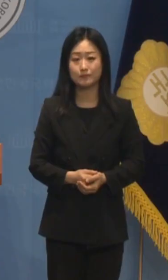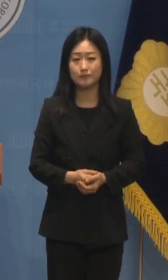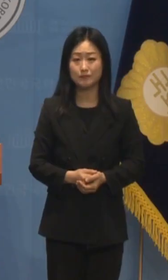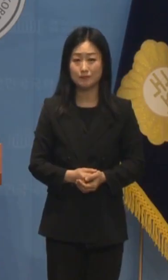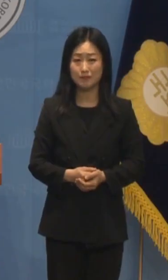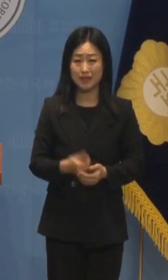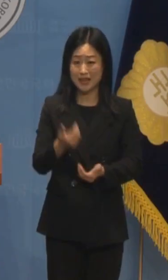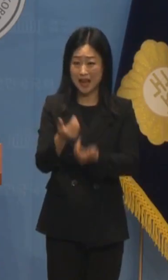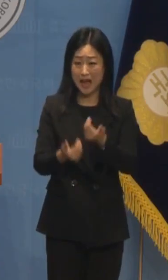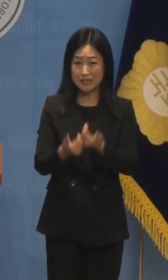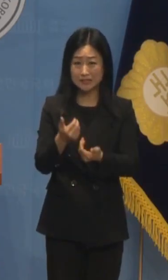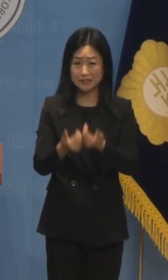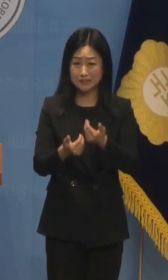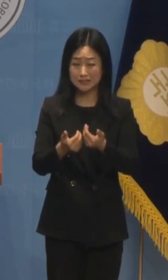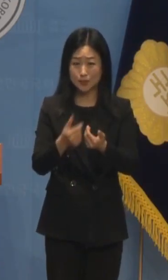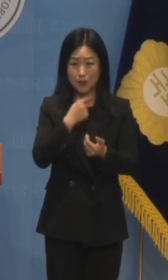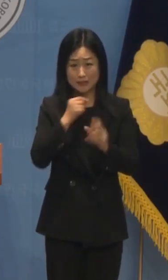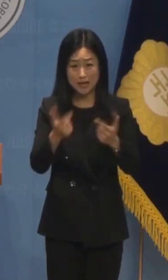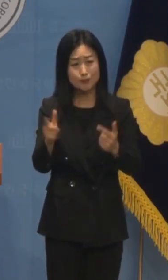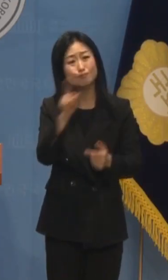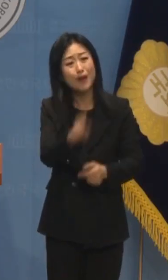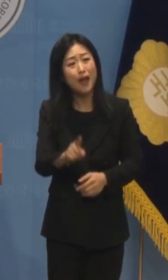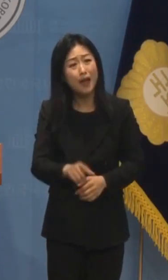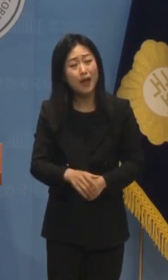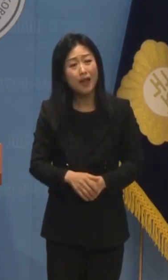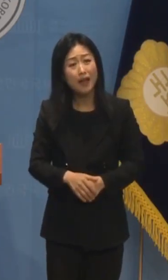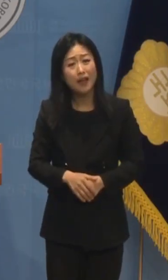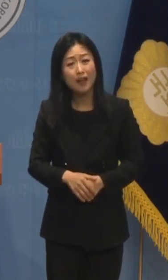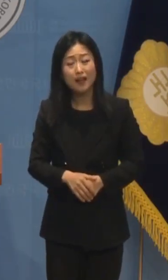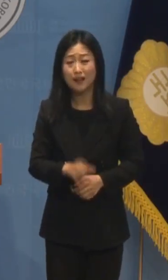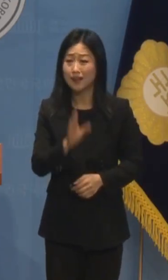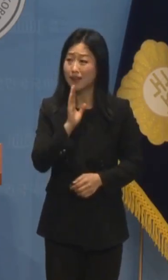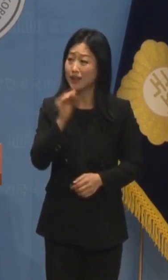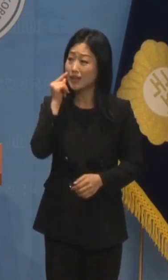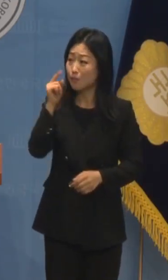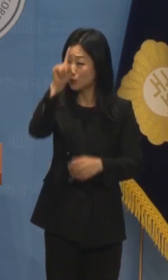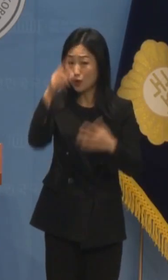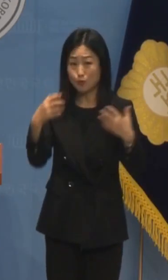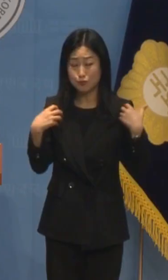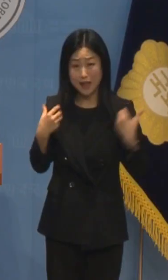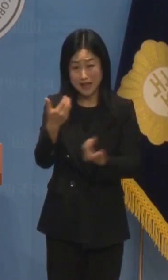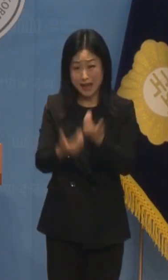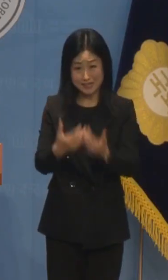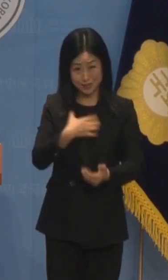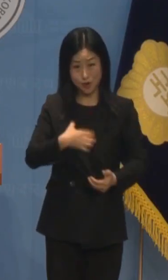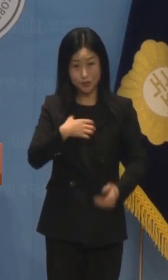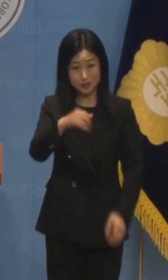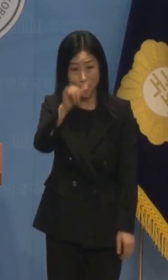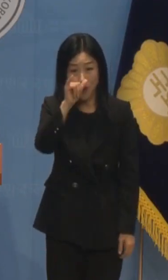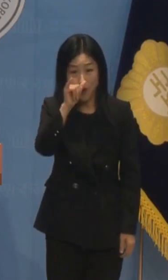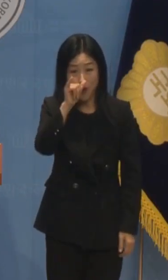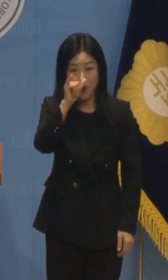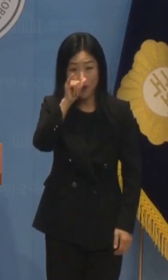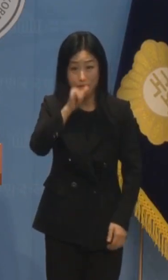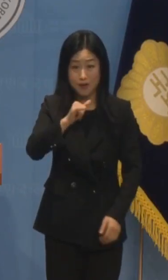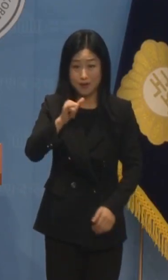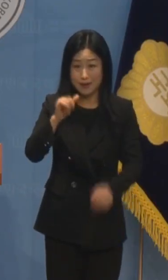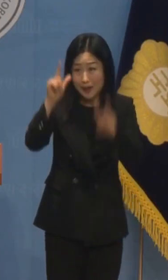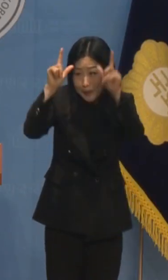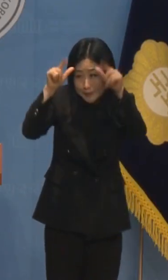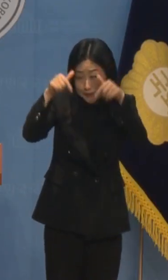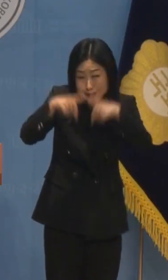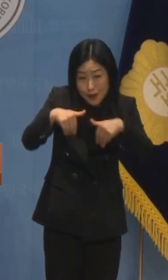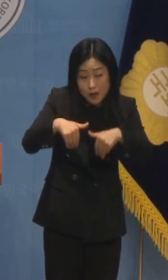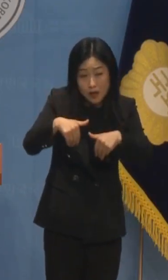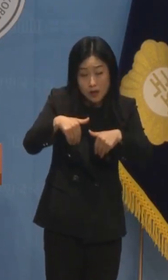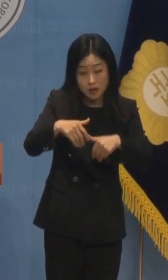불필요한 갈등이 도대체 무슨 뜻입니까? 설마 일본 정부와의 갈등을 걱정하며 굽히고 들어가겠다는